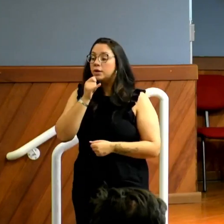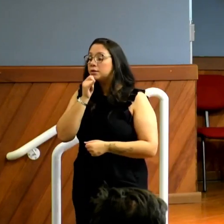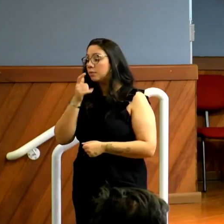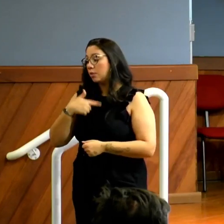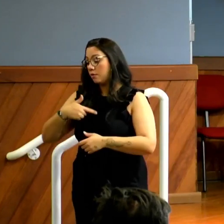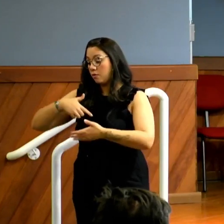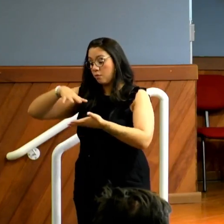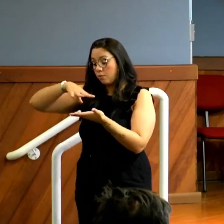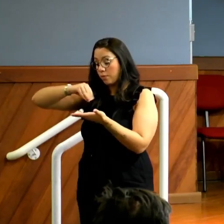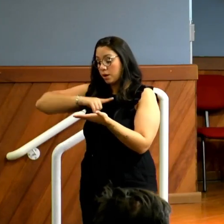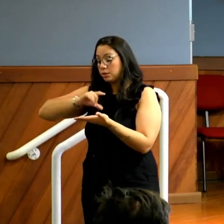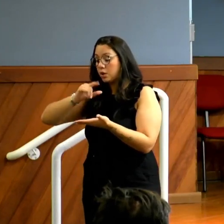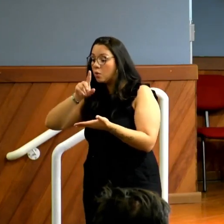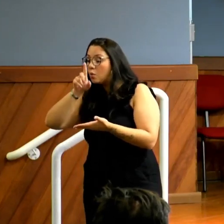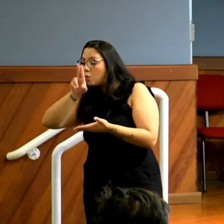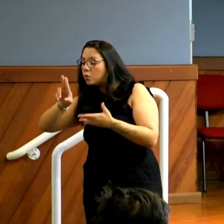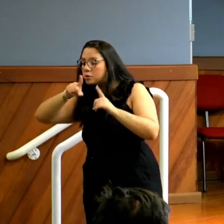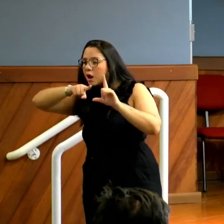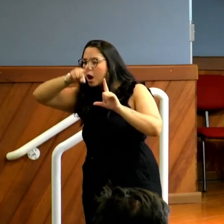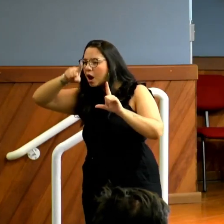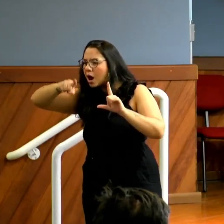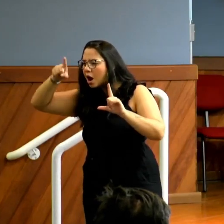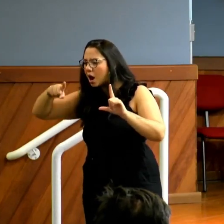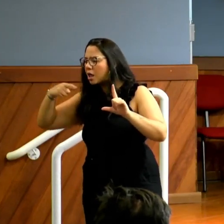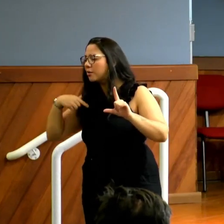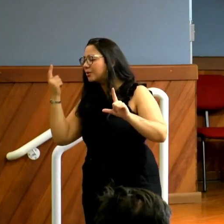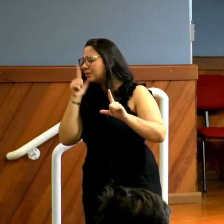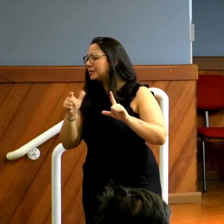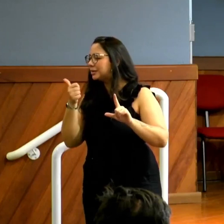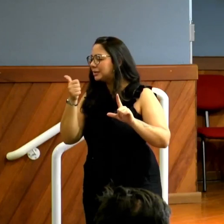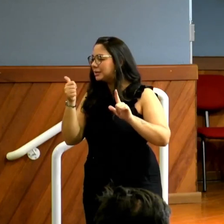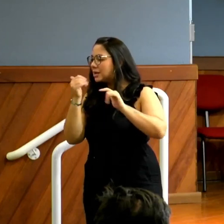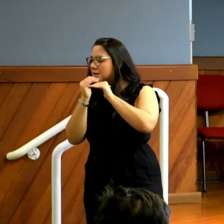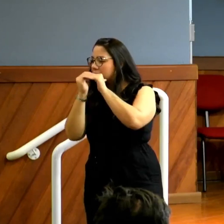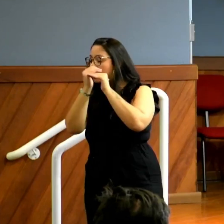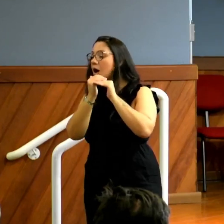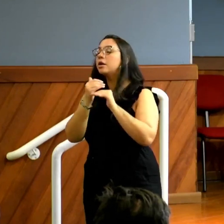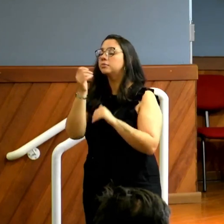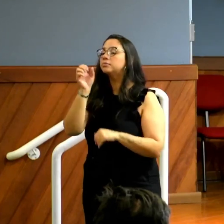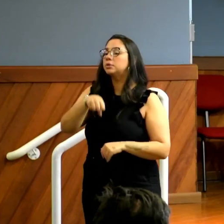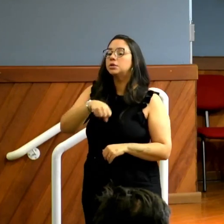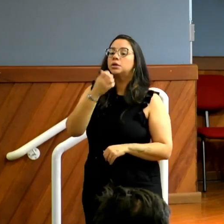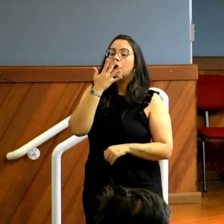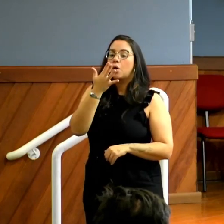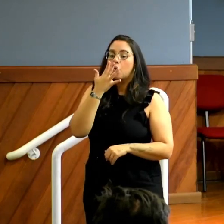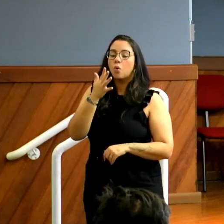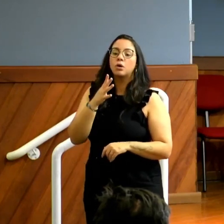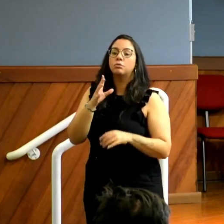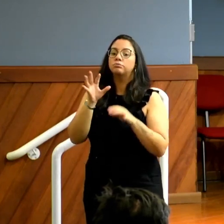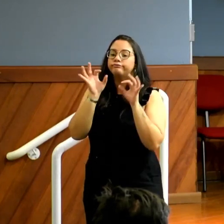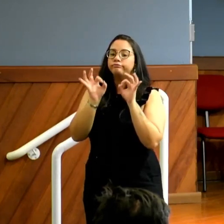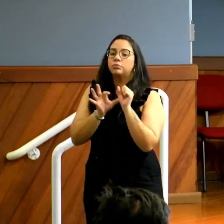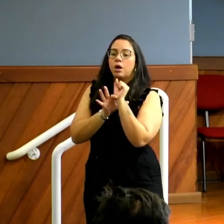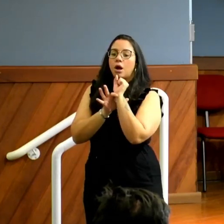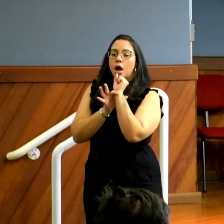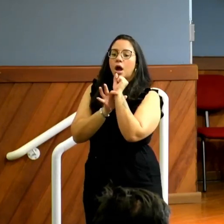digitalização com escala. A gente conseguiu uma escala depois de muitos anos, foi uma, né? Aí a gente consegue regular pela cor. Aí sim, aí a gente garante, por exemplo,